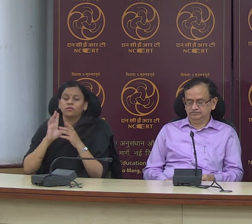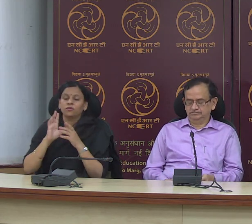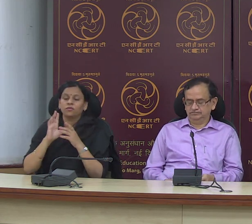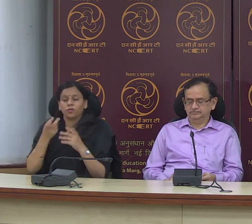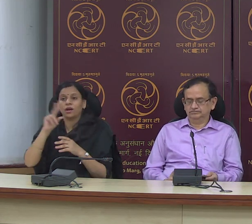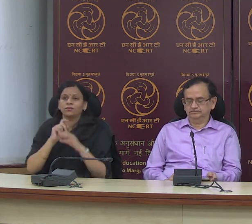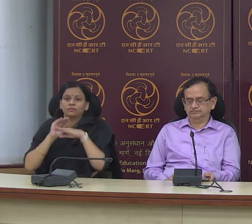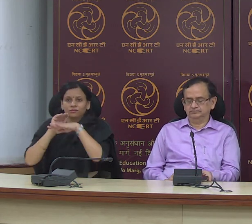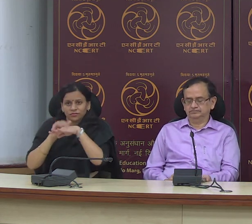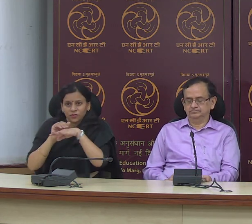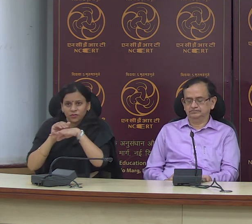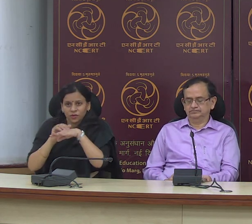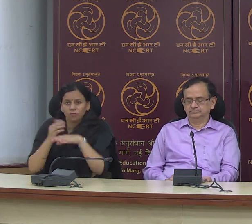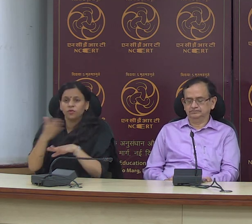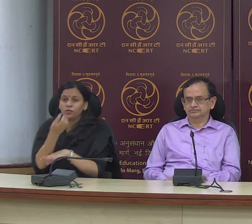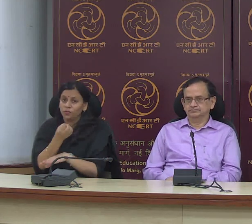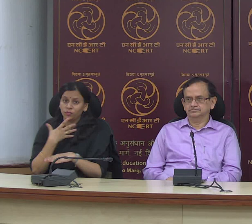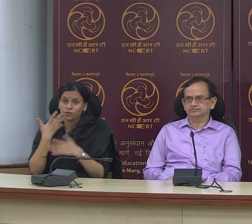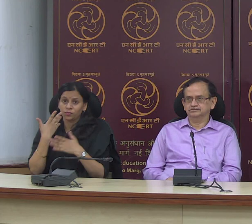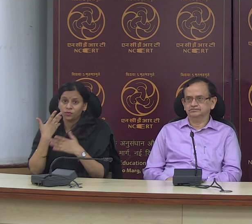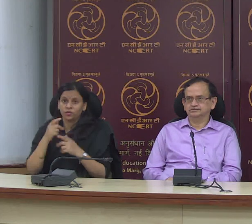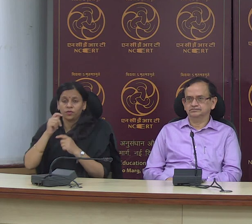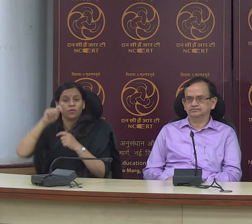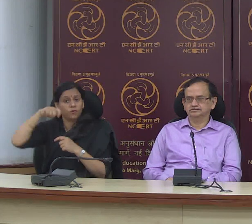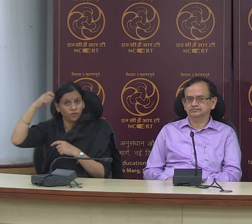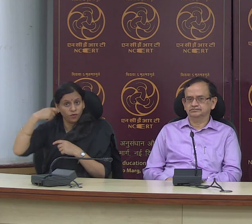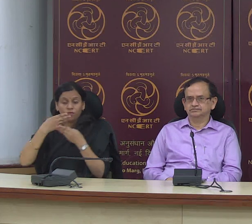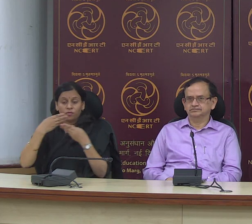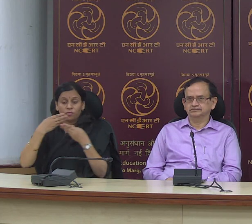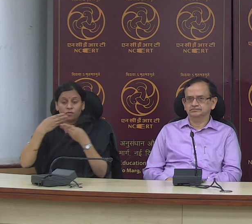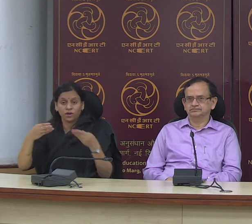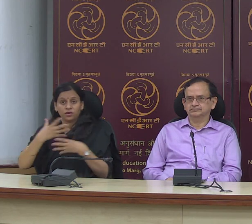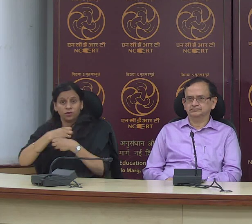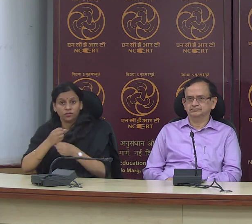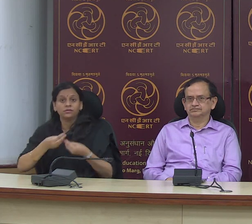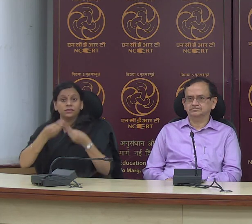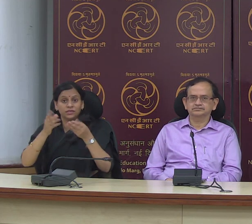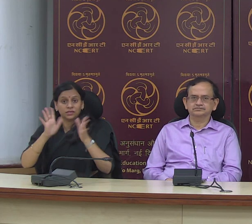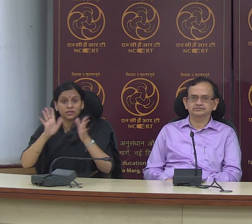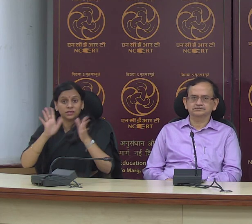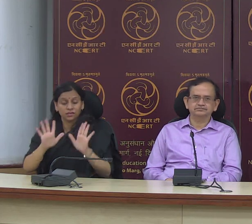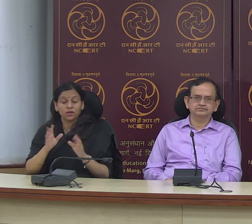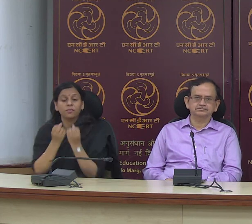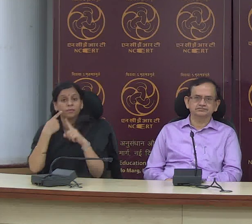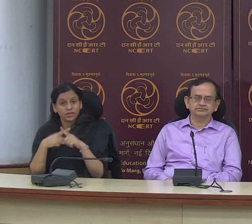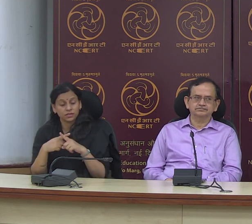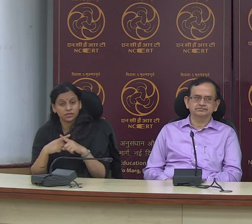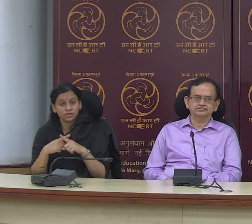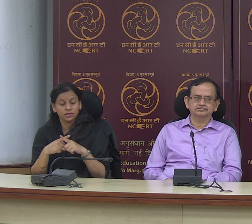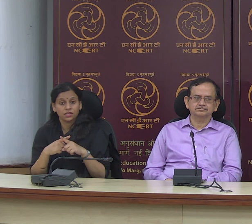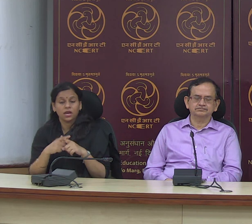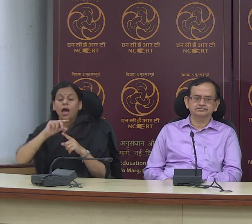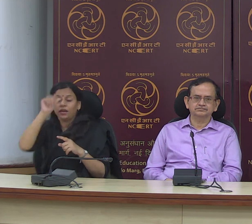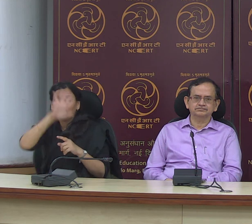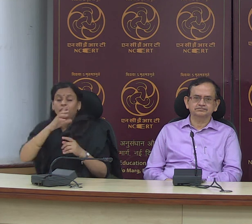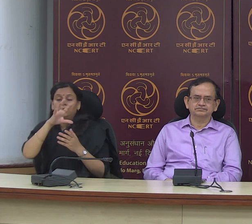जुड़ना चाहूँगा। आपने जैसा कि बताया था कि वीडियो कंटेंट आप प्रोड्यूस कर रहे हैं और आप अभी कई और जो है राज्यों में